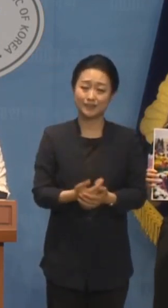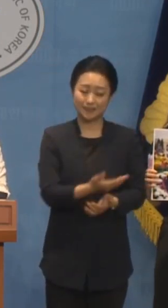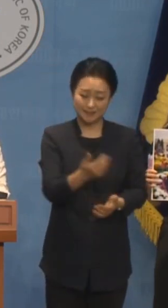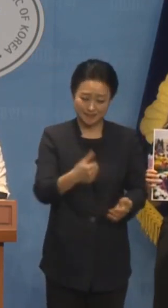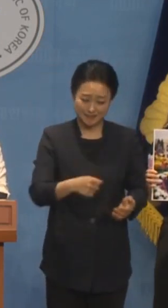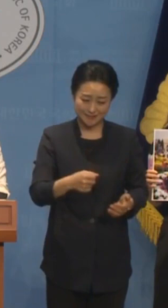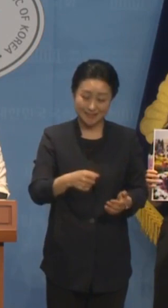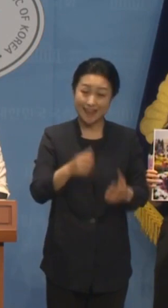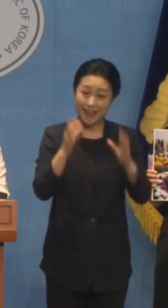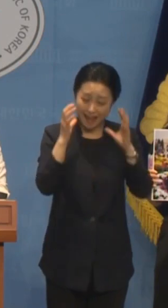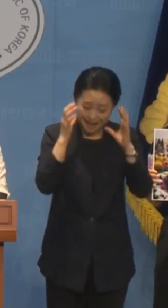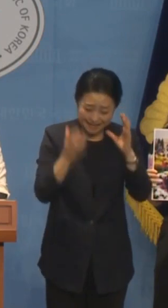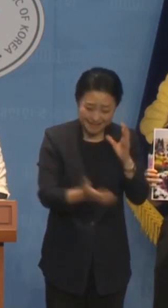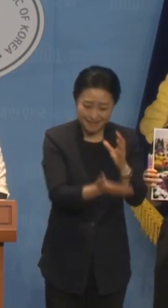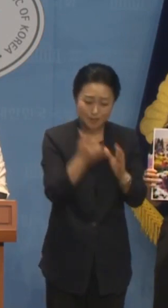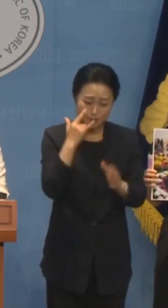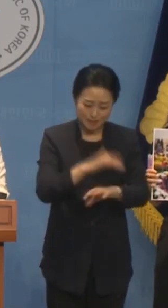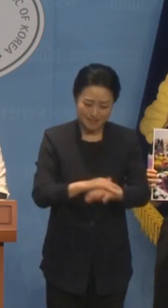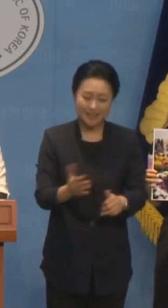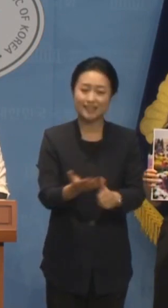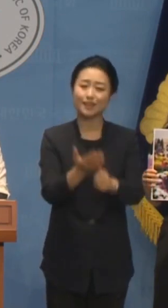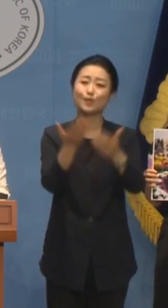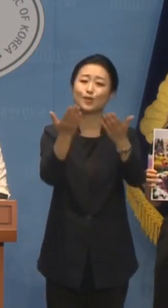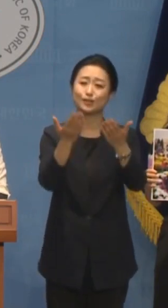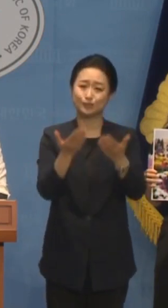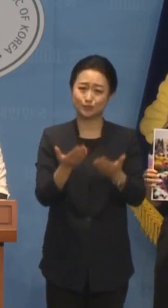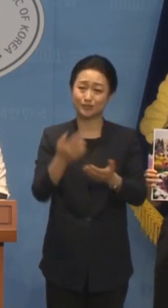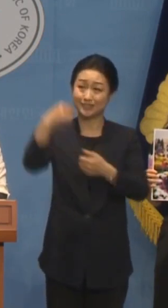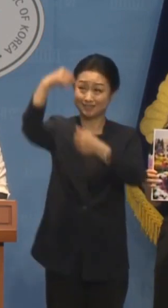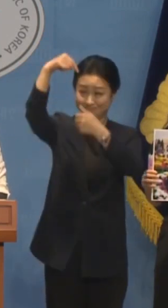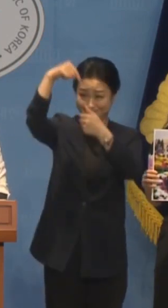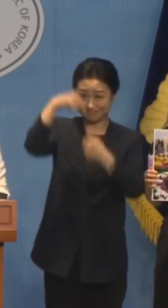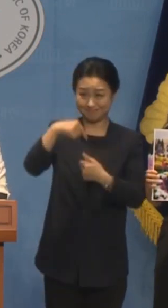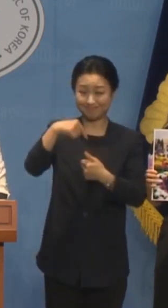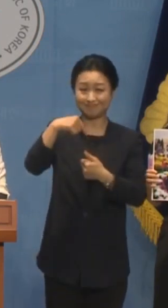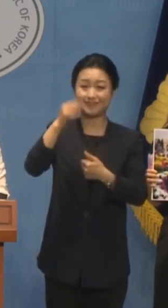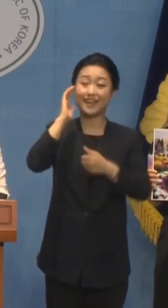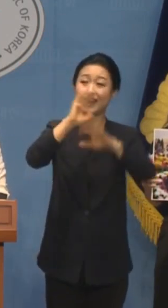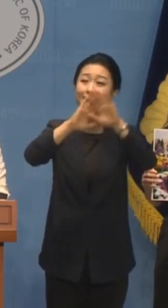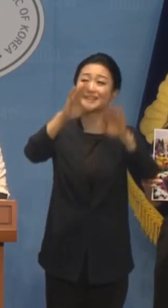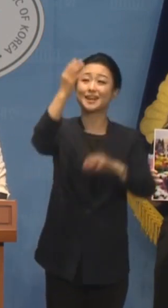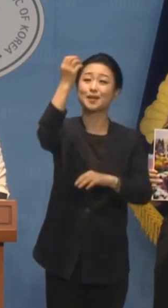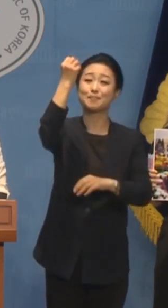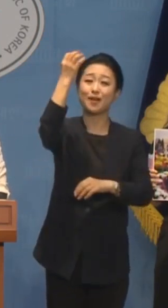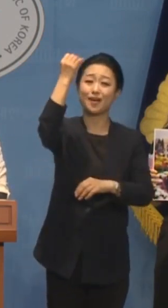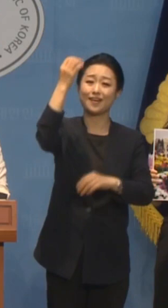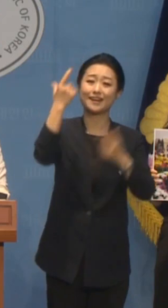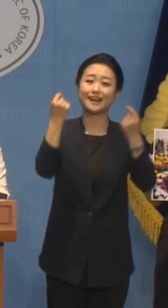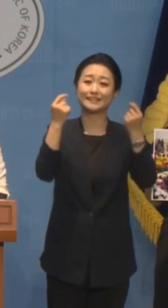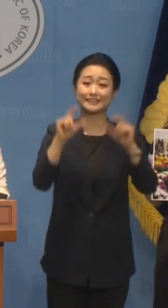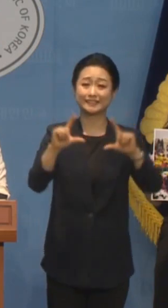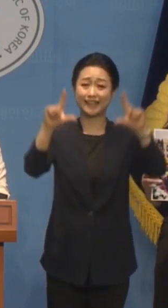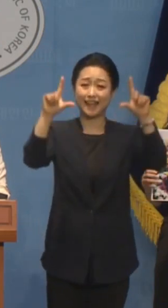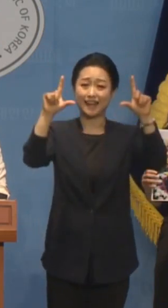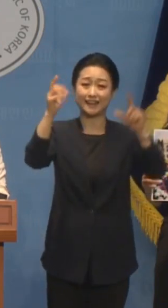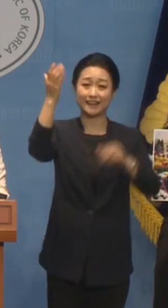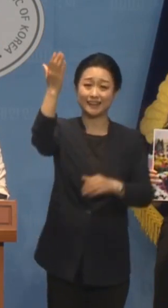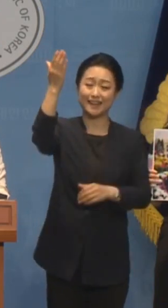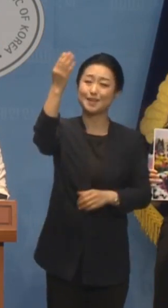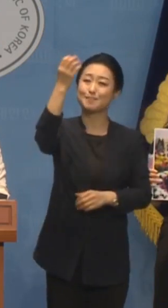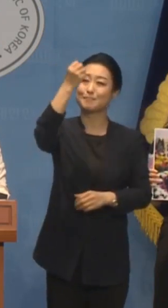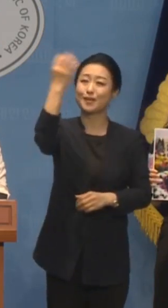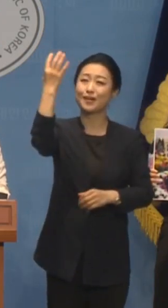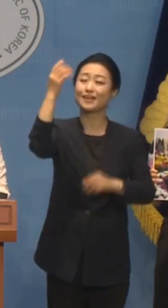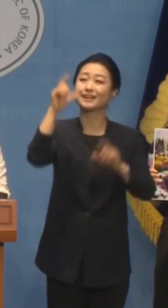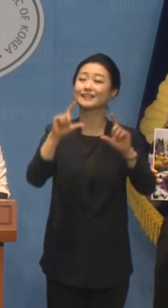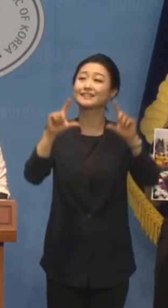아이들을 부모가 잘 키워달라고 하는 지침을 내린 하늘의 별이 된 날입니다. 구하라 양이 하늘의 별이 된